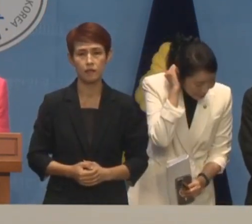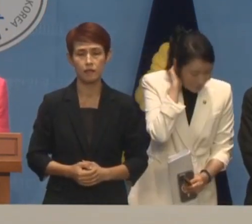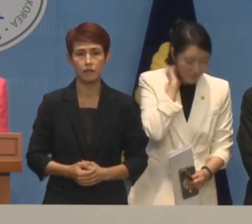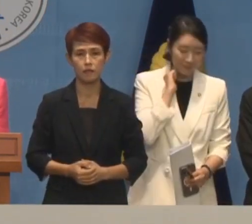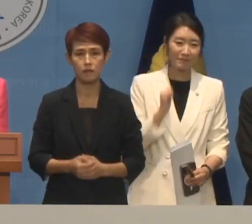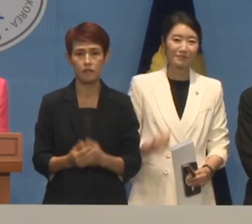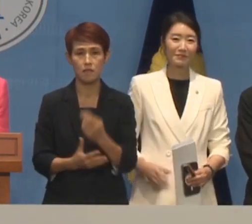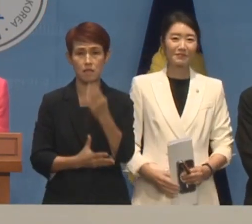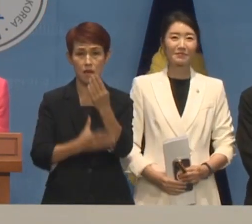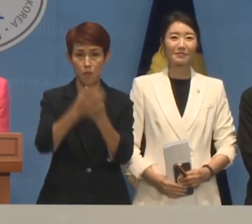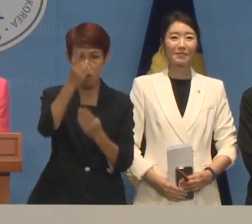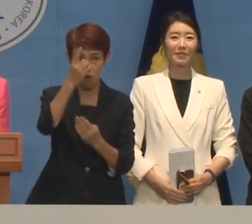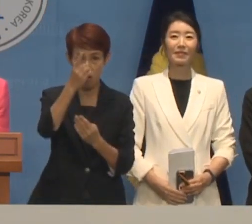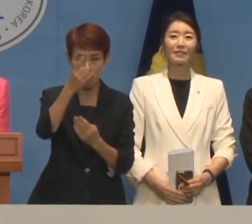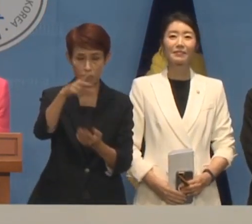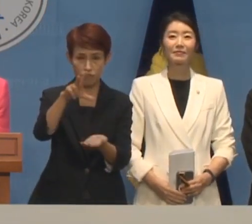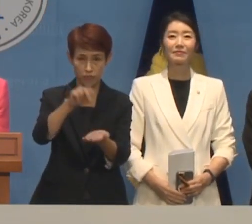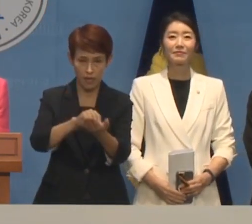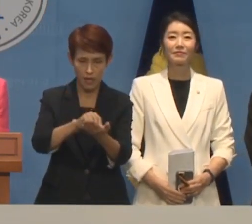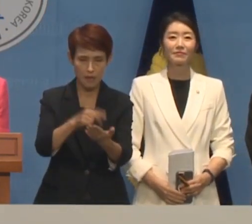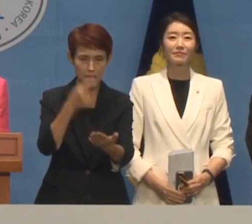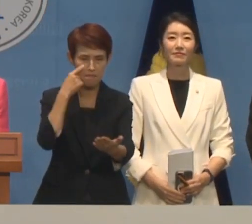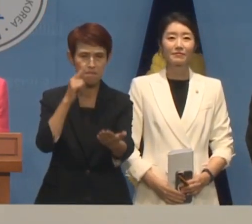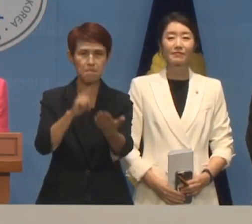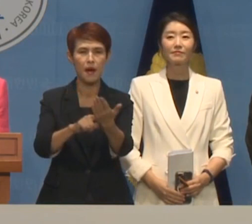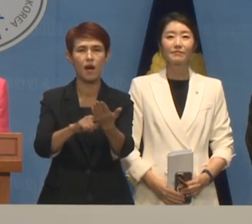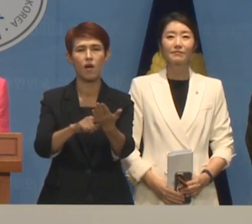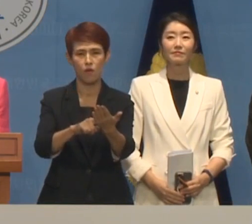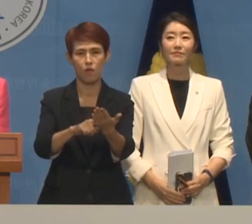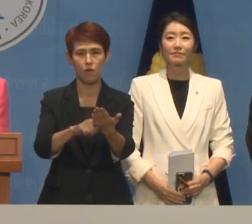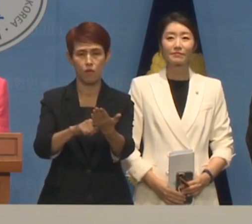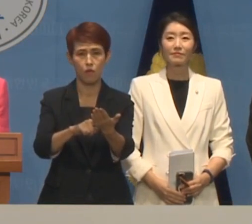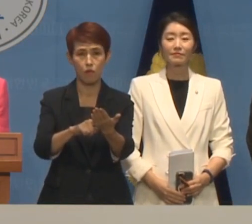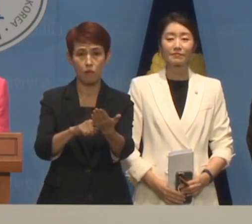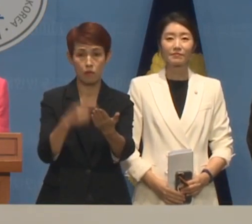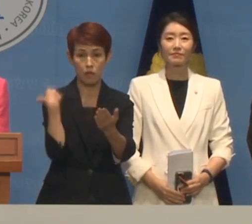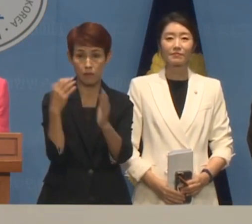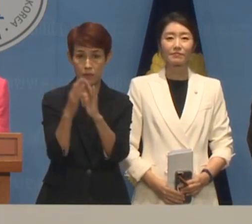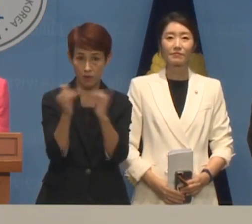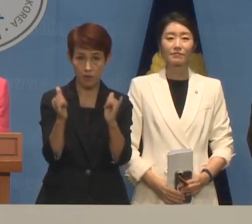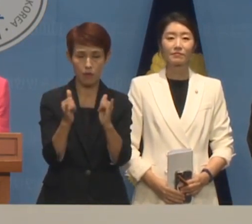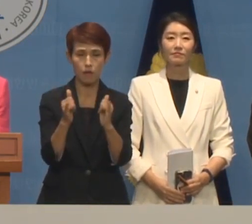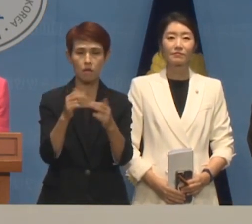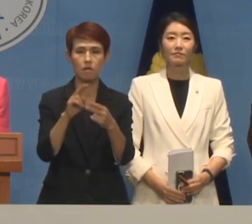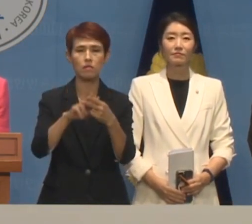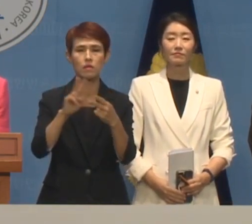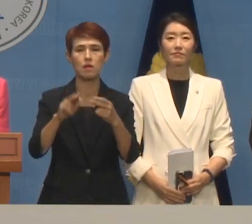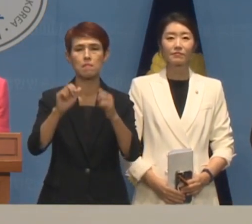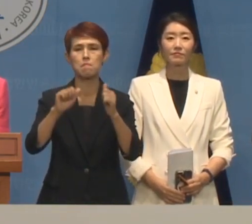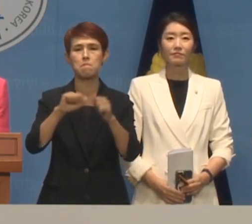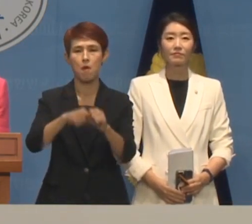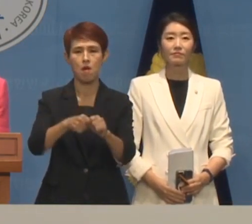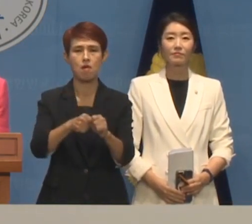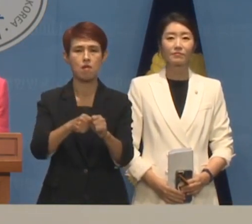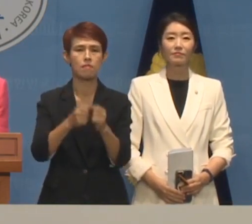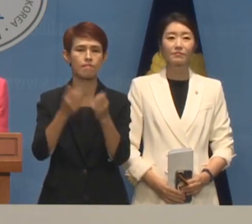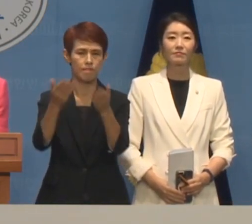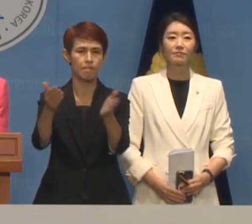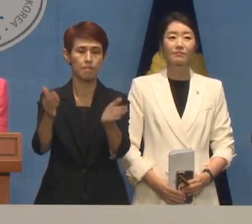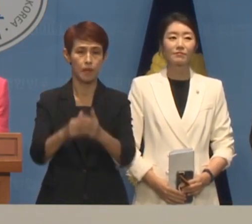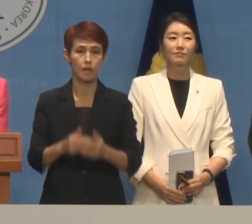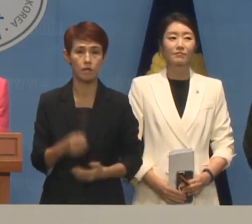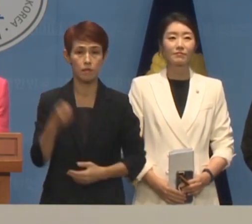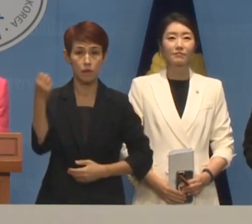합병 이면의 문제점들이 드러났고 관련자들은 형사처벌을 받았고 당시 삼성물산